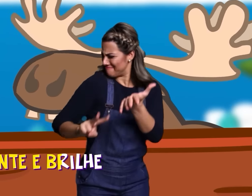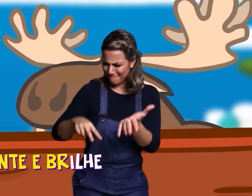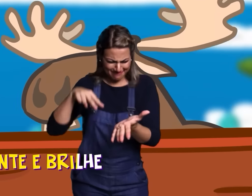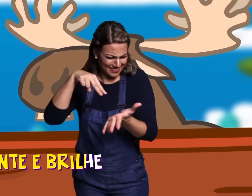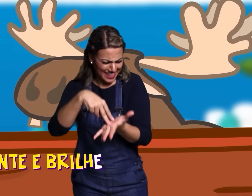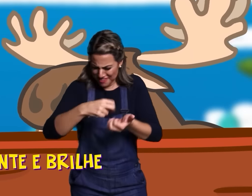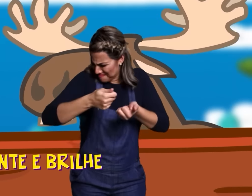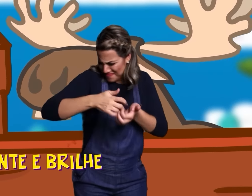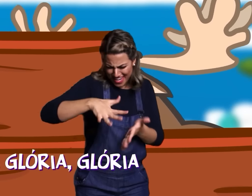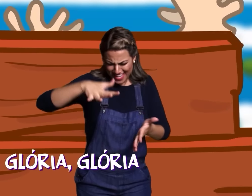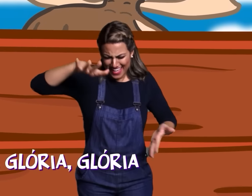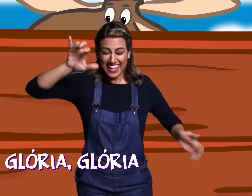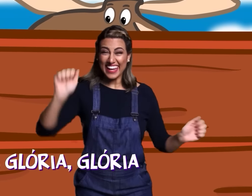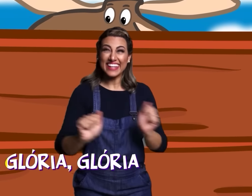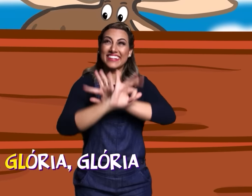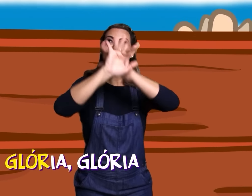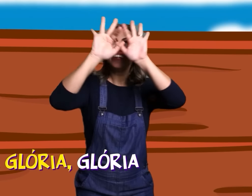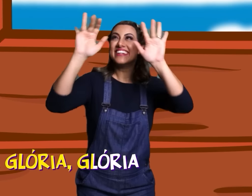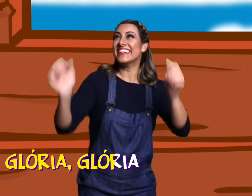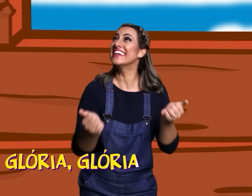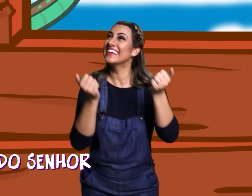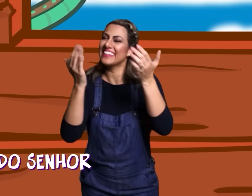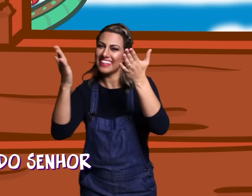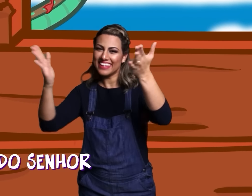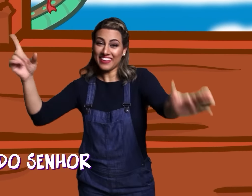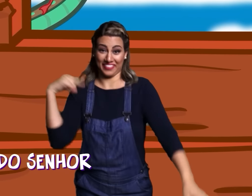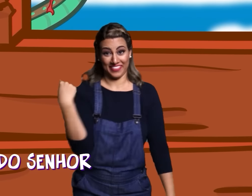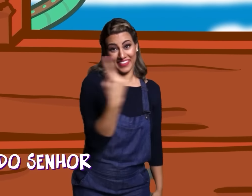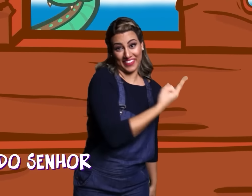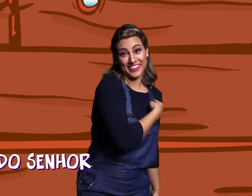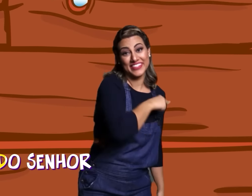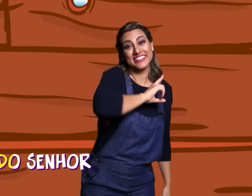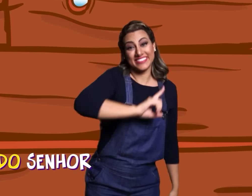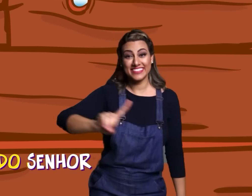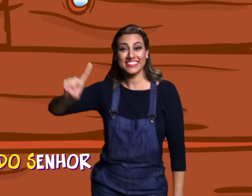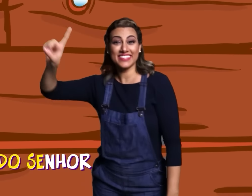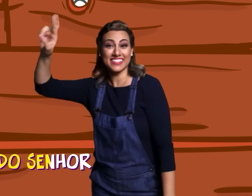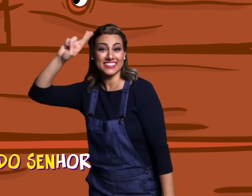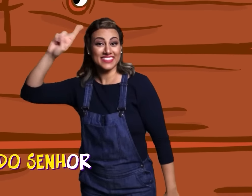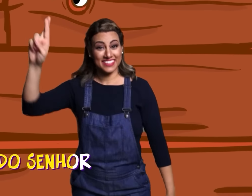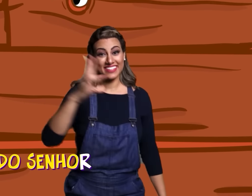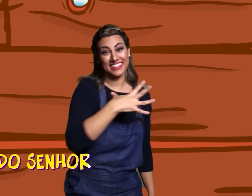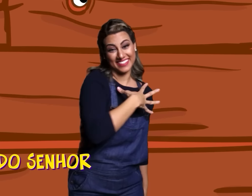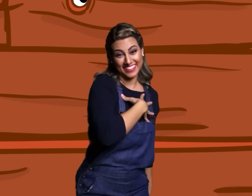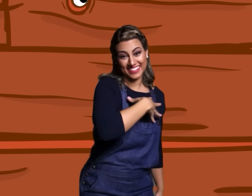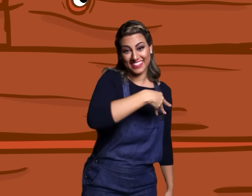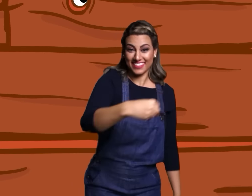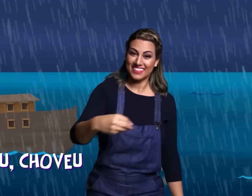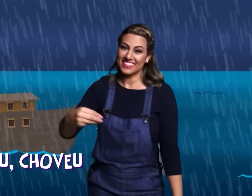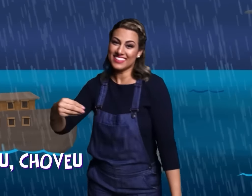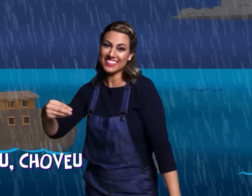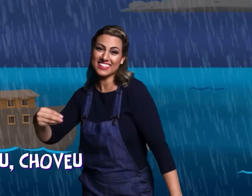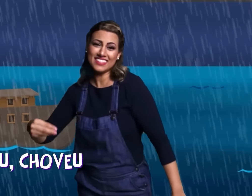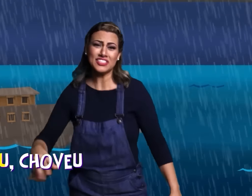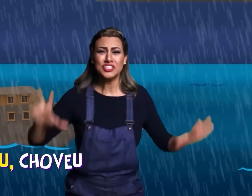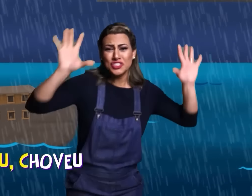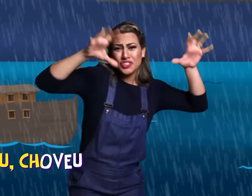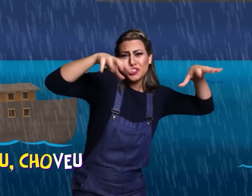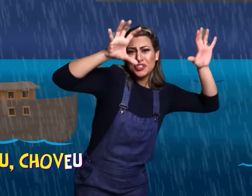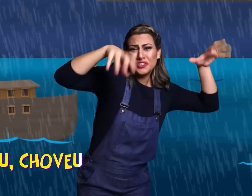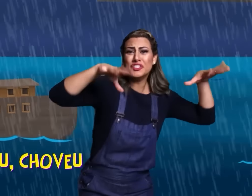e brilhe, que a Deus dê a glória, glória, filhos do Senhor.